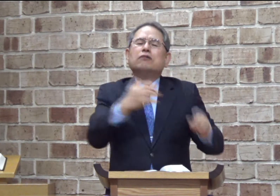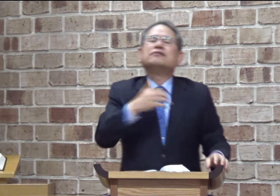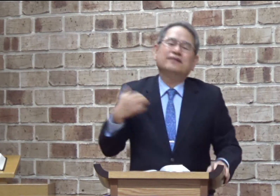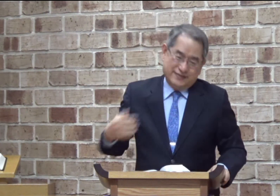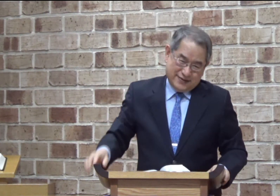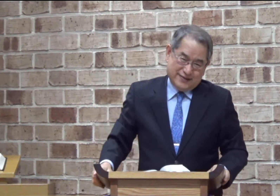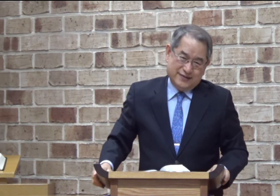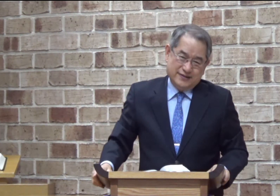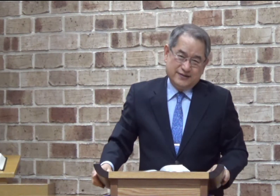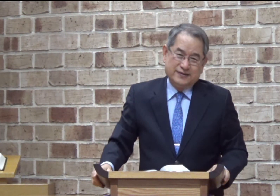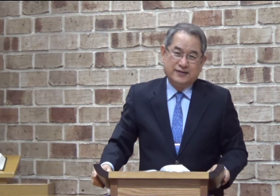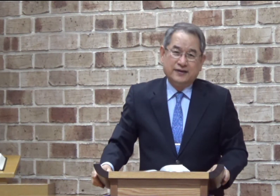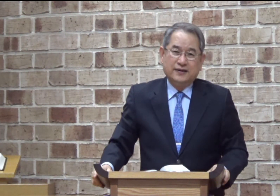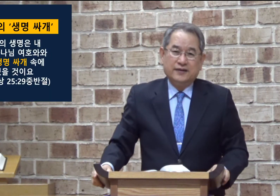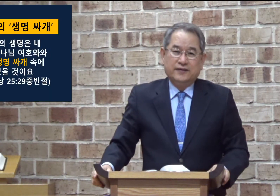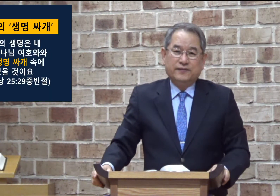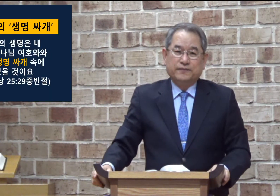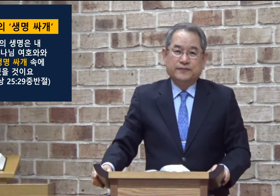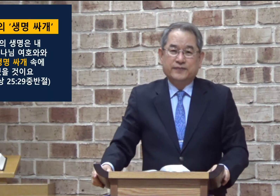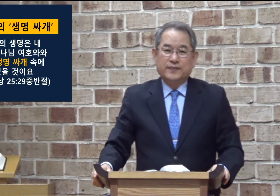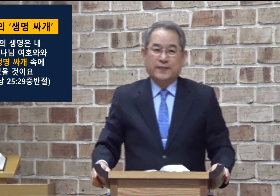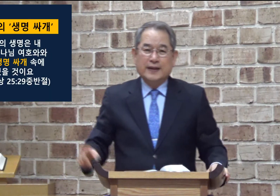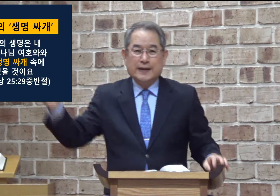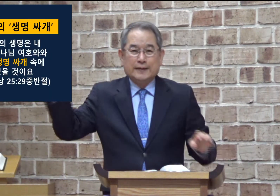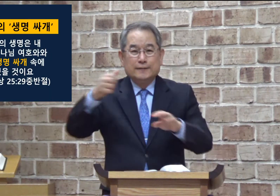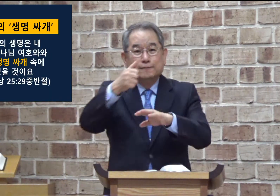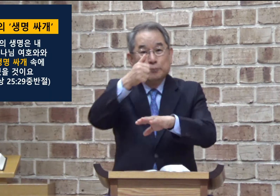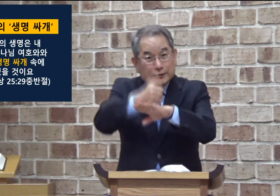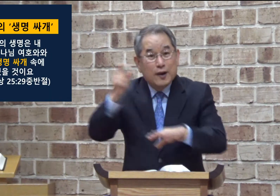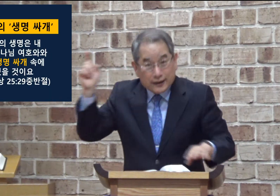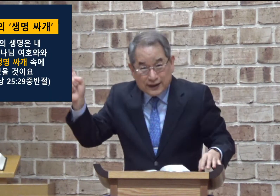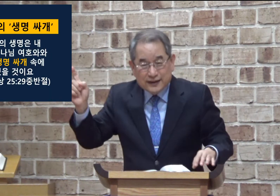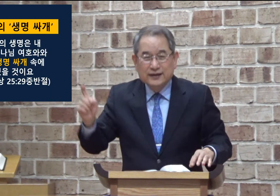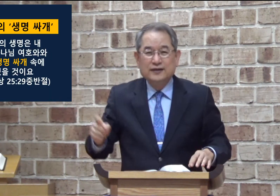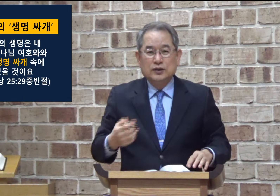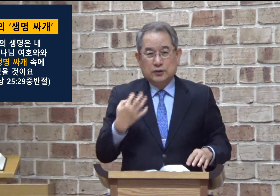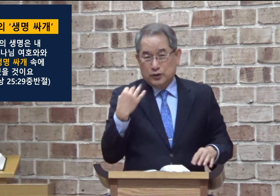불편한 것이 아무것도 없습니다. 소망을 가지고 넉넉히 살아가시기 바랍니다.